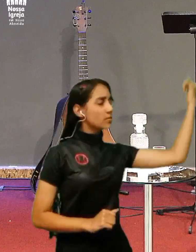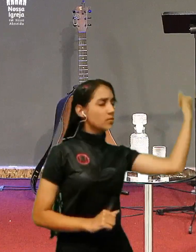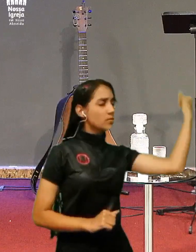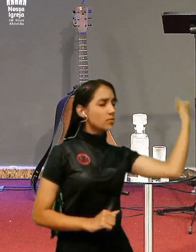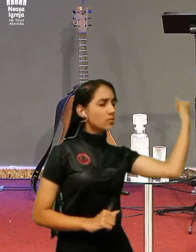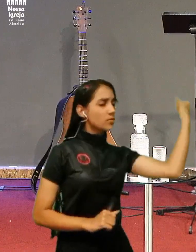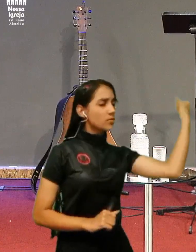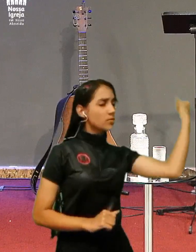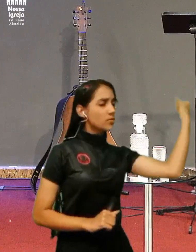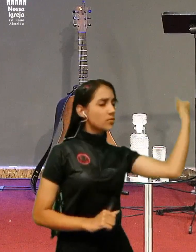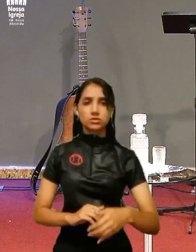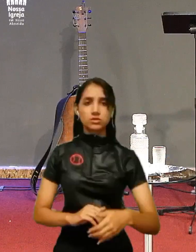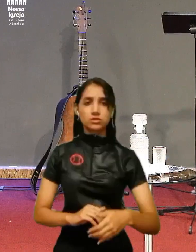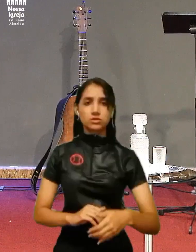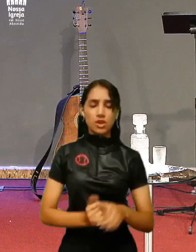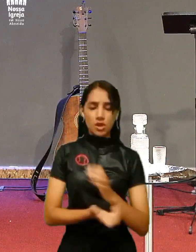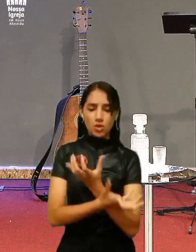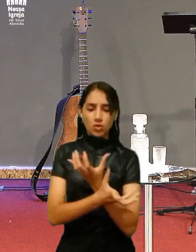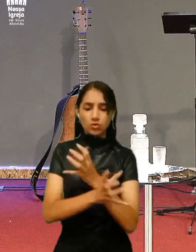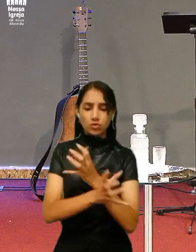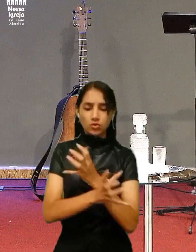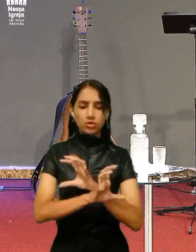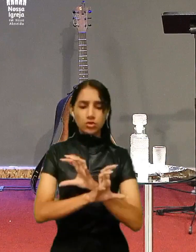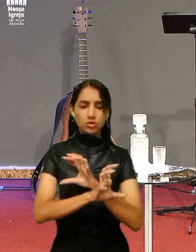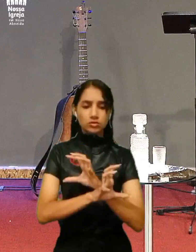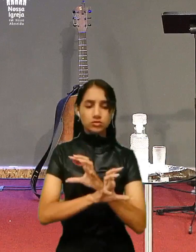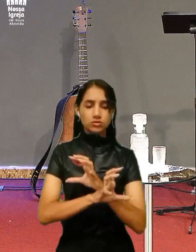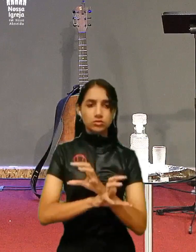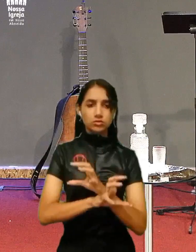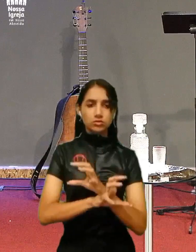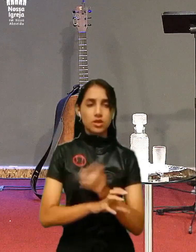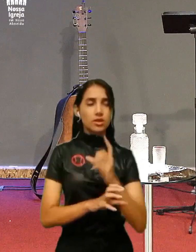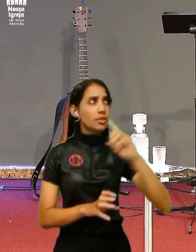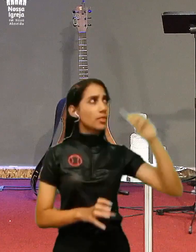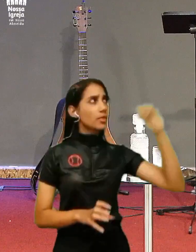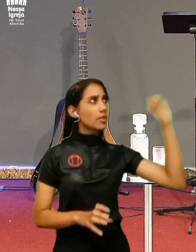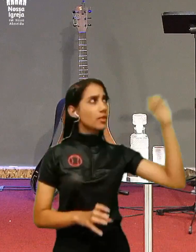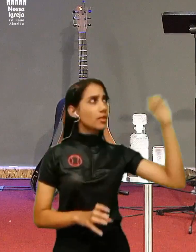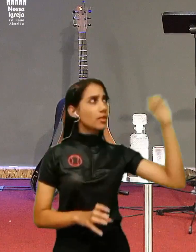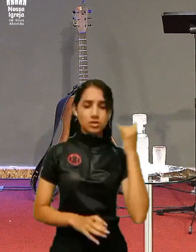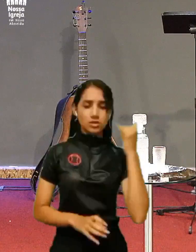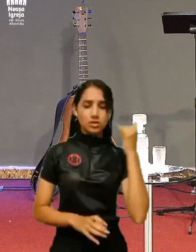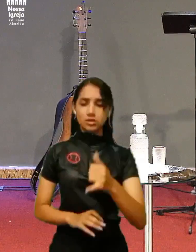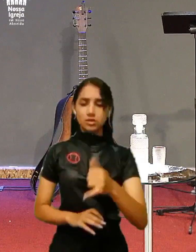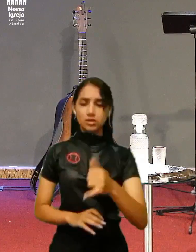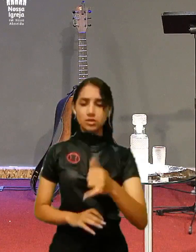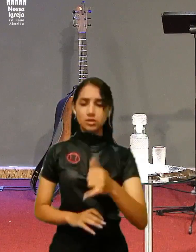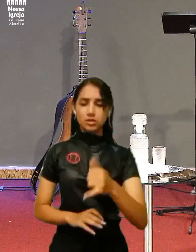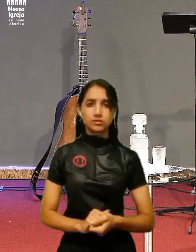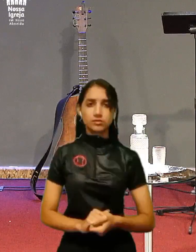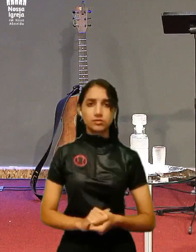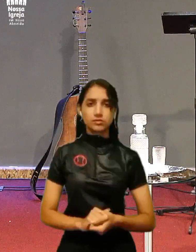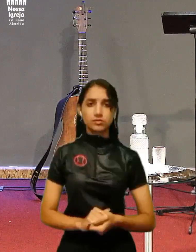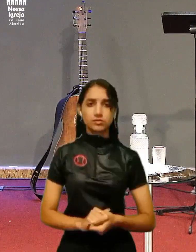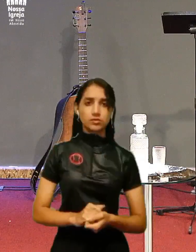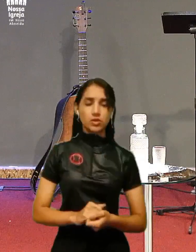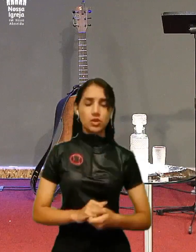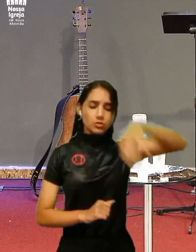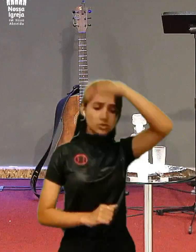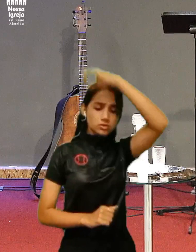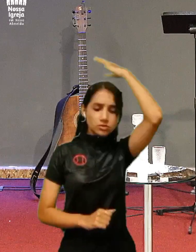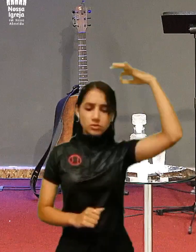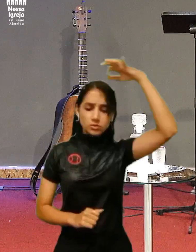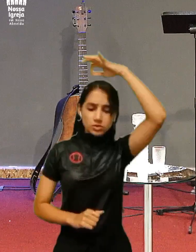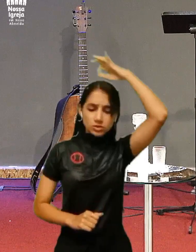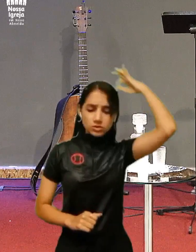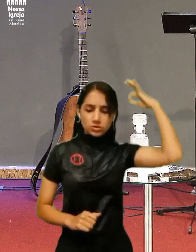a palavra do Senhor. Assim diz o Senhor Deus a esses ossos: eis que farei entrar o Espírito em vós